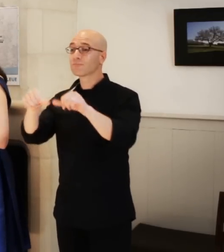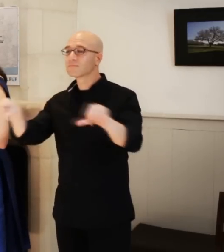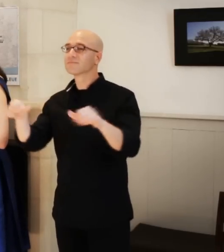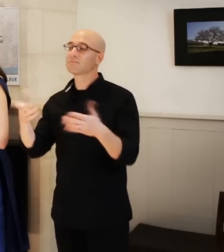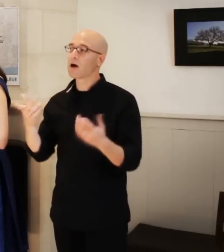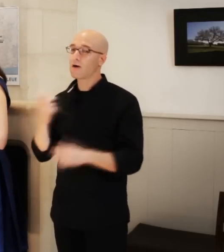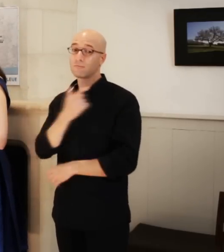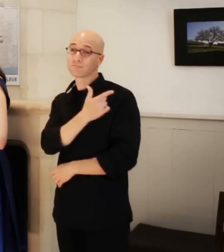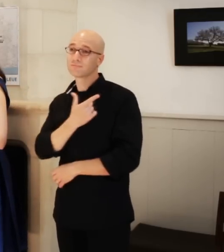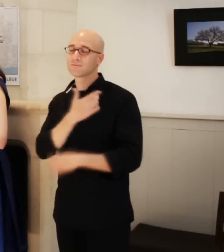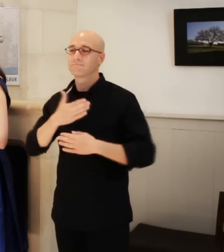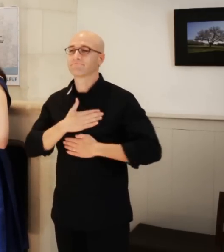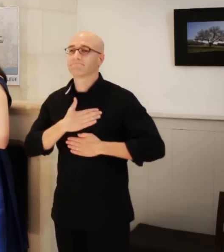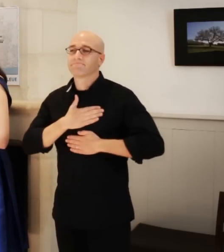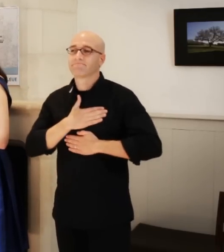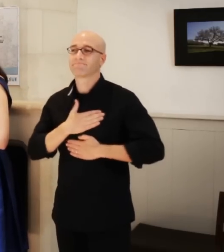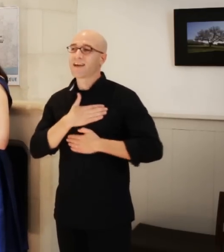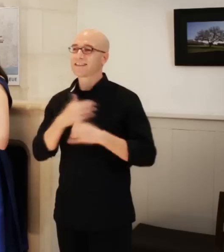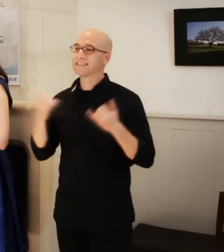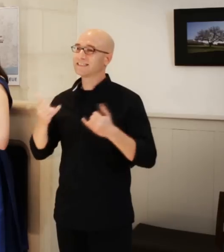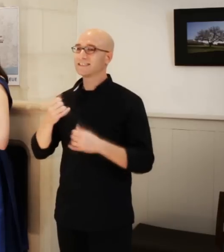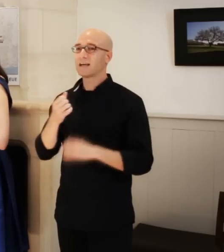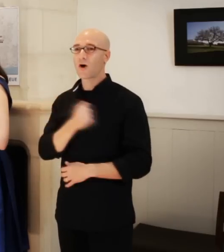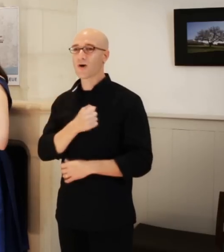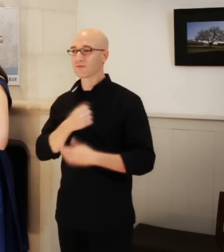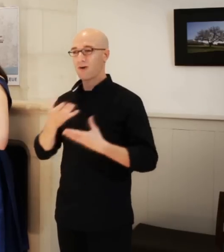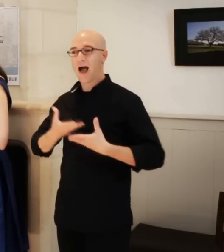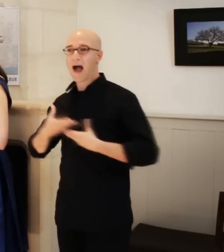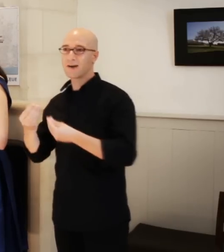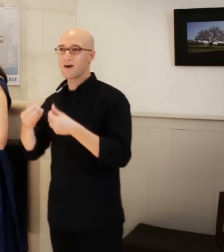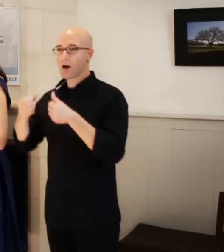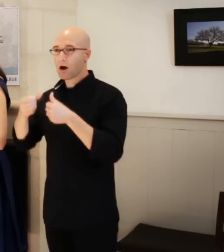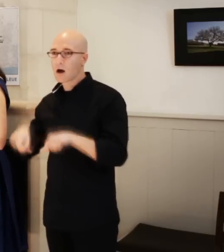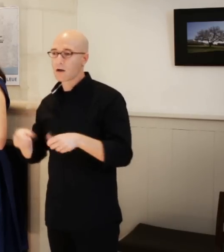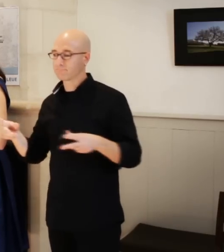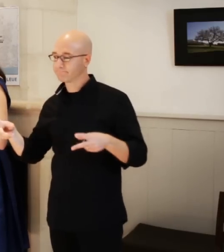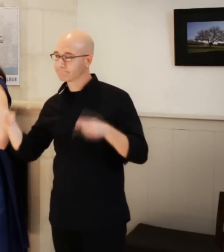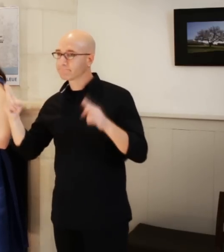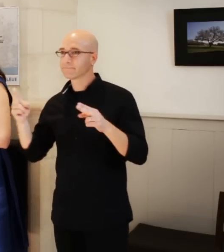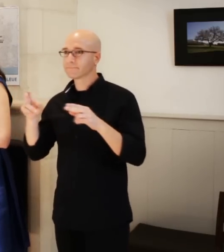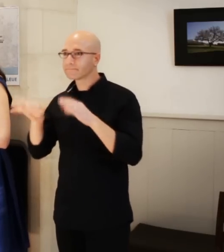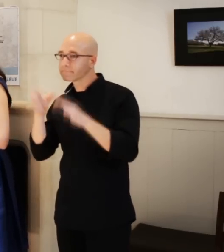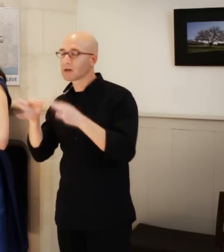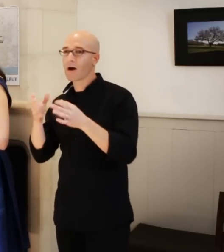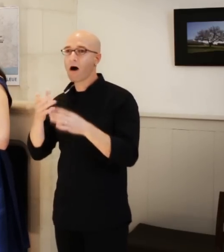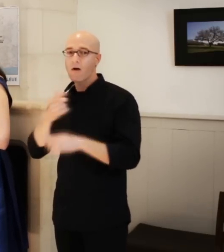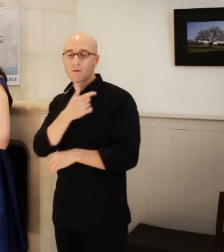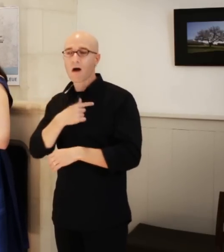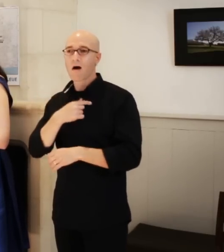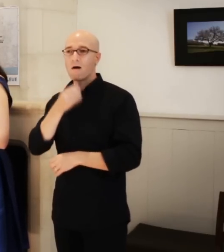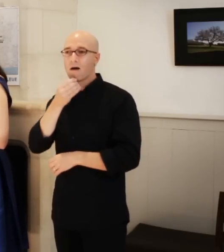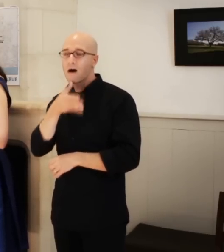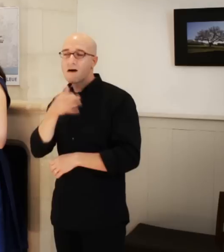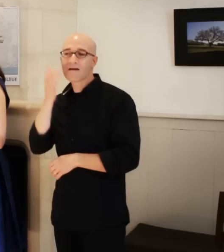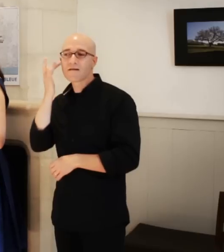en résidence à Rochefort. C'était une ville qu'on ne connaissait pas très bien. Et on a été extrêmement bien accueillis. On a découvert des merveilles qu'on a essayé de retransmettre